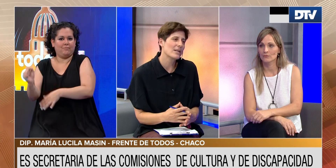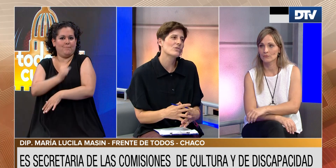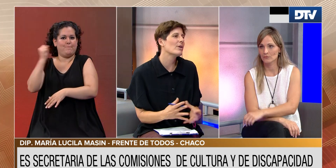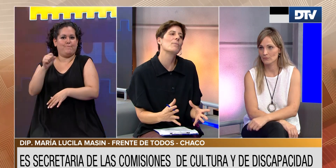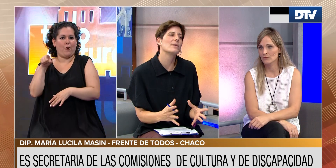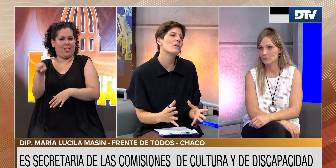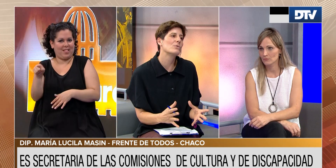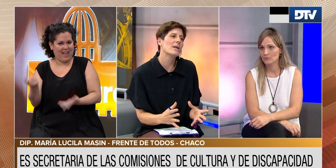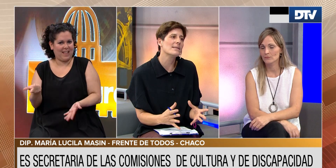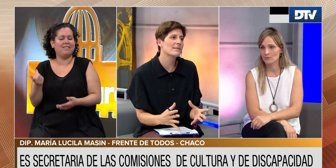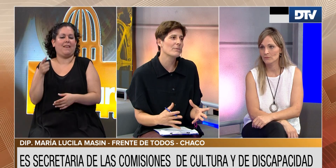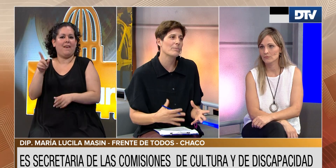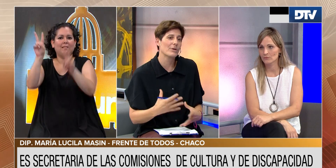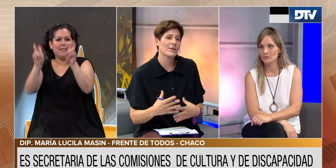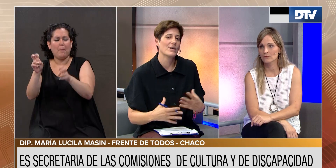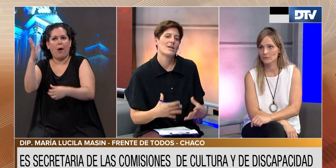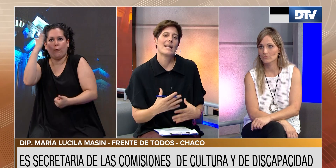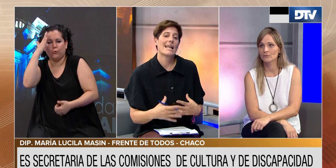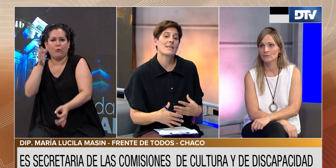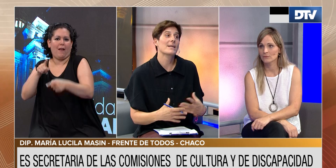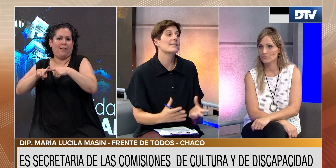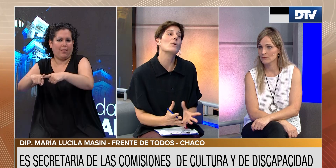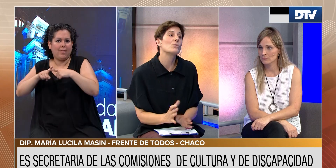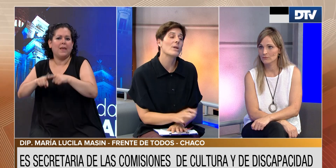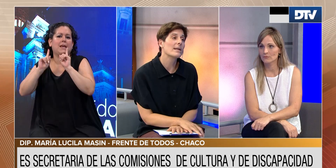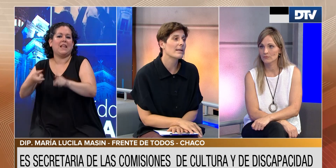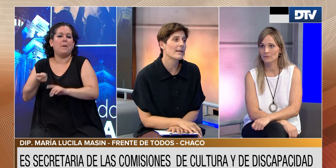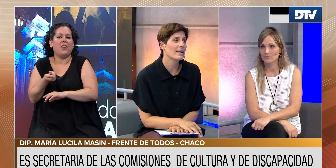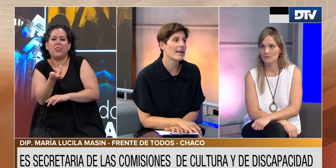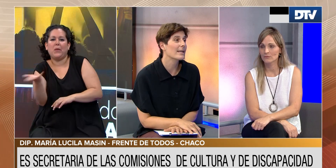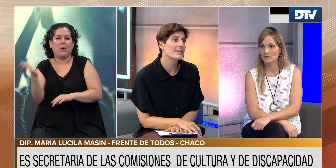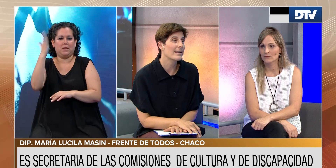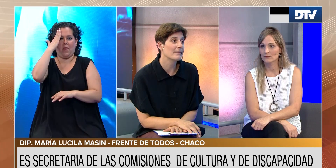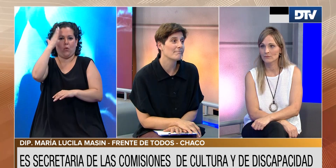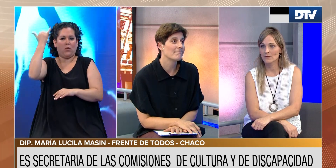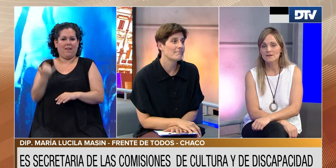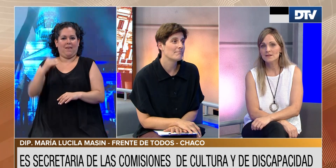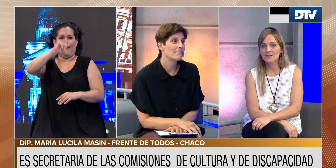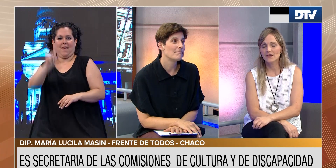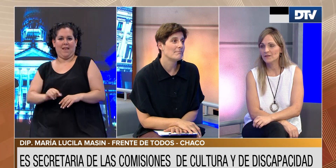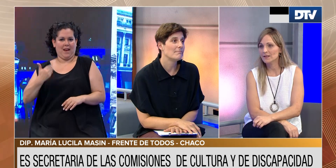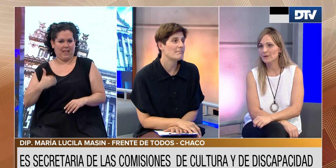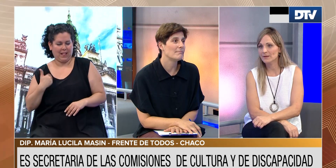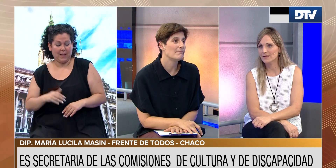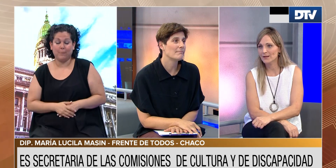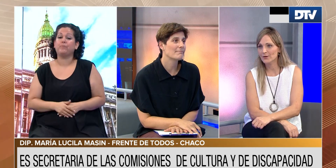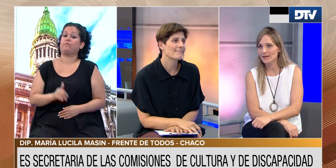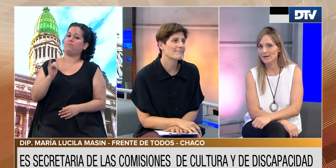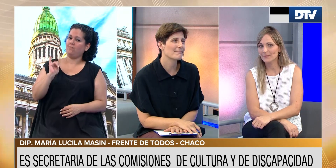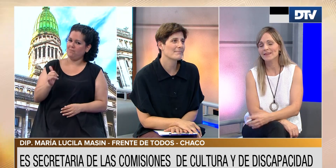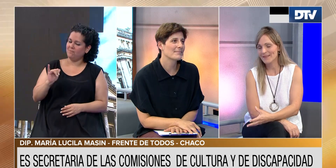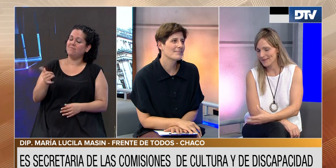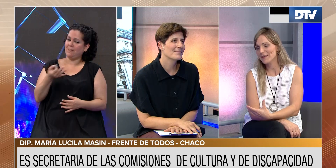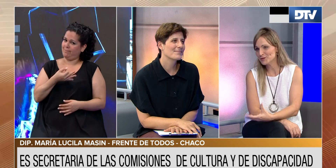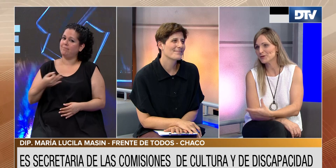se debate no solo las políticas culturales, sino un poco la diversidad cultural que hay en la Argentina. Sí, sí, efectivamente. Creo